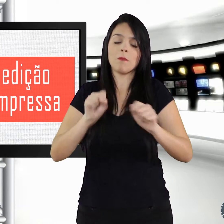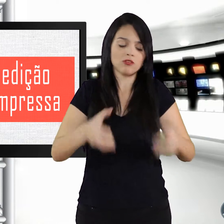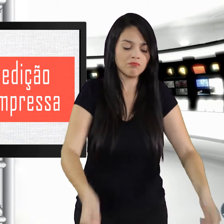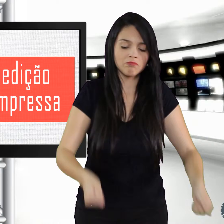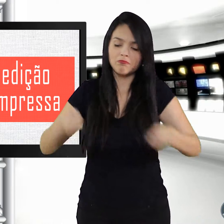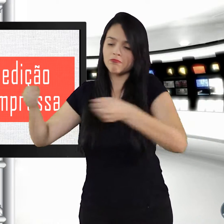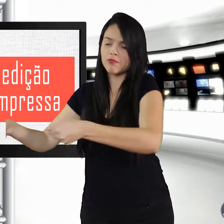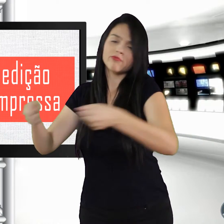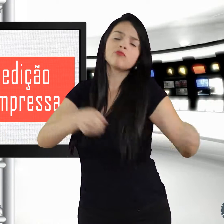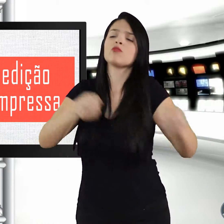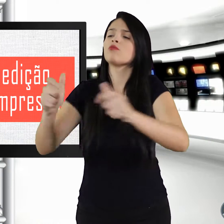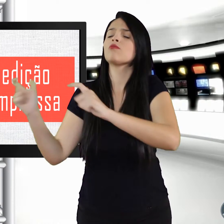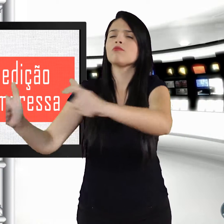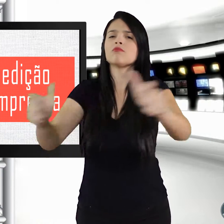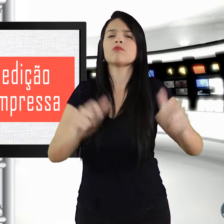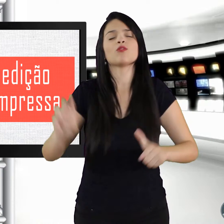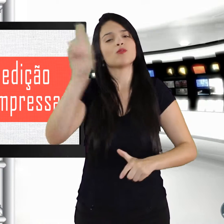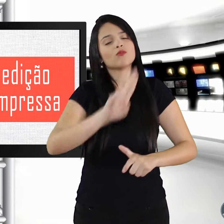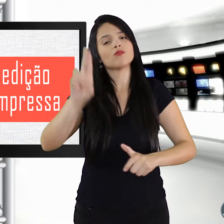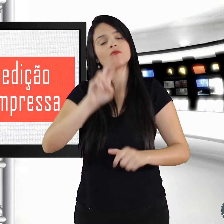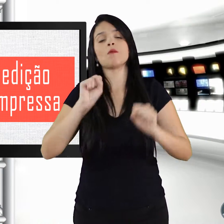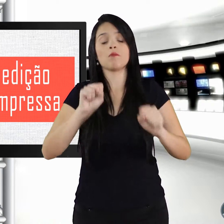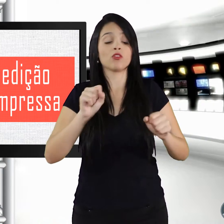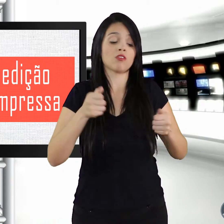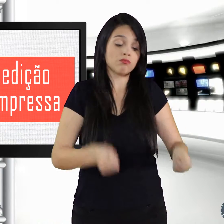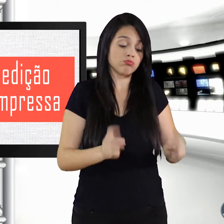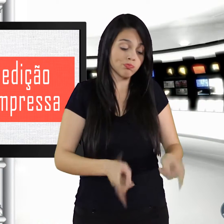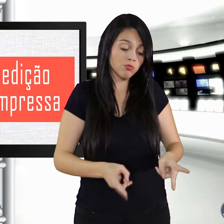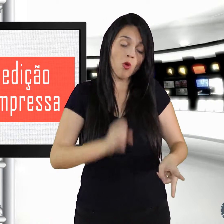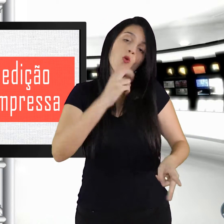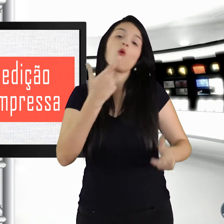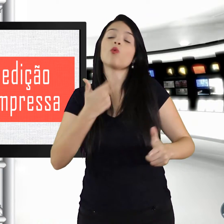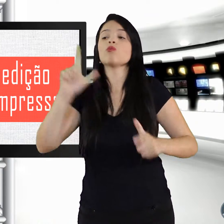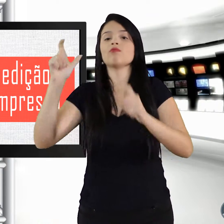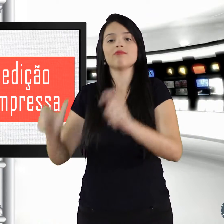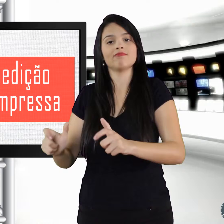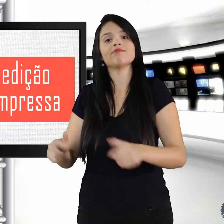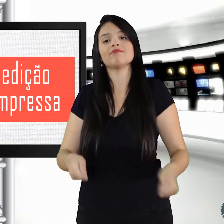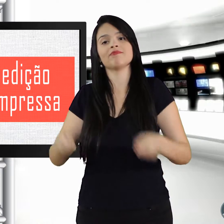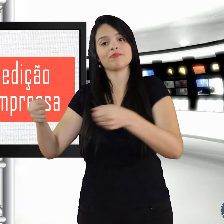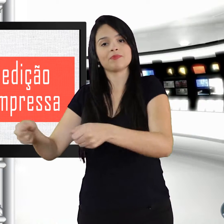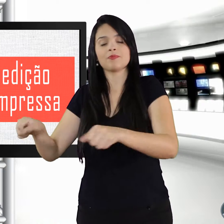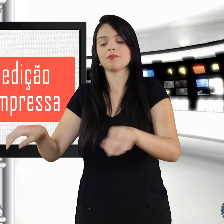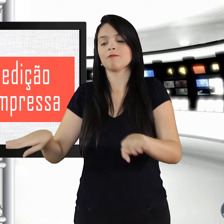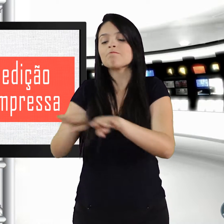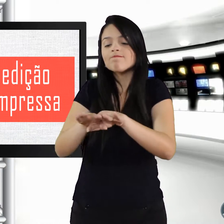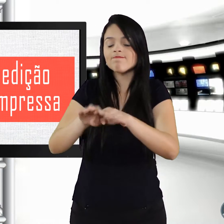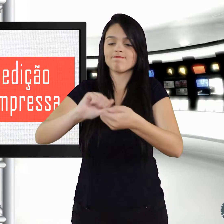possibilitando assim a utilização nas formas móveis ou fixa. Outro aspecto observado é em relação à